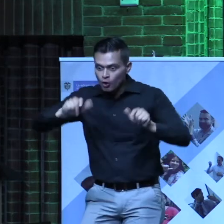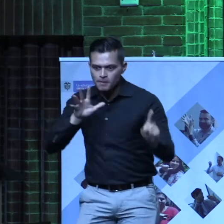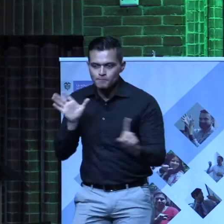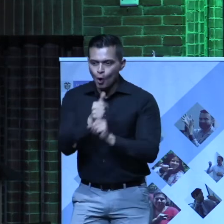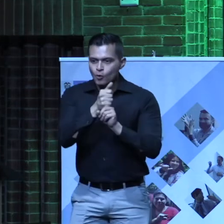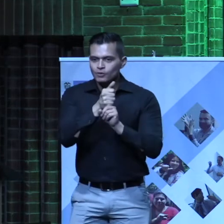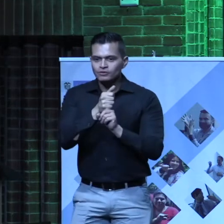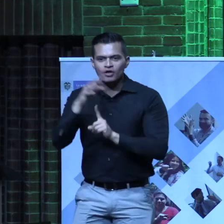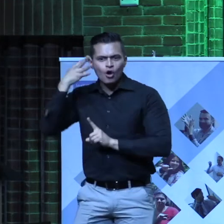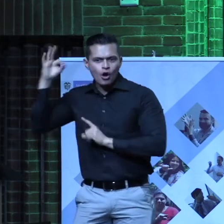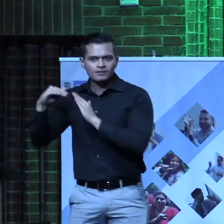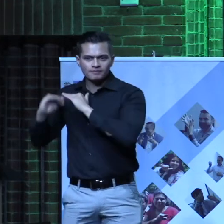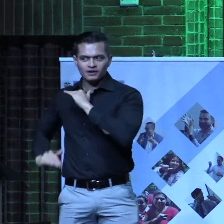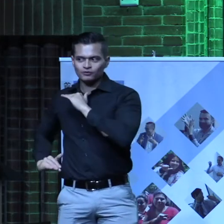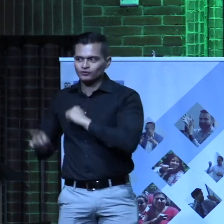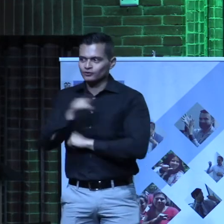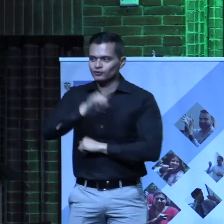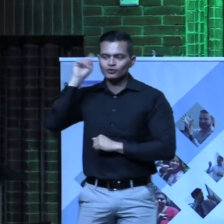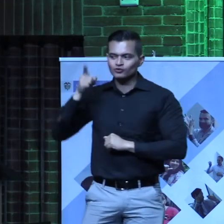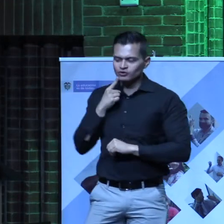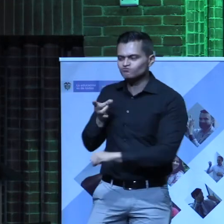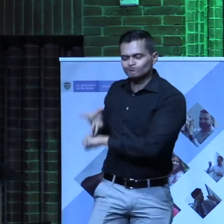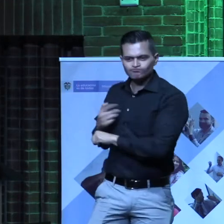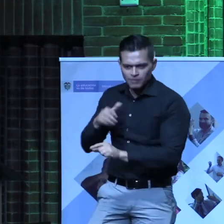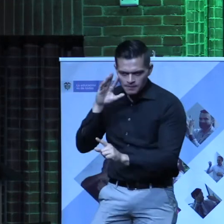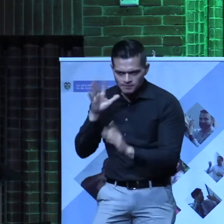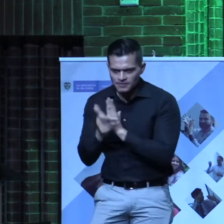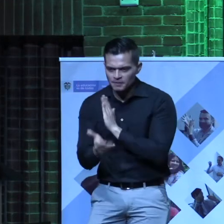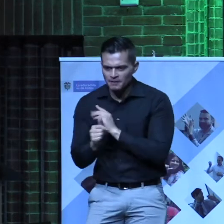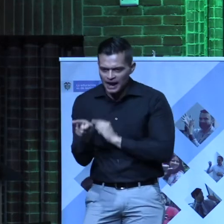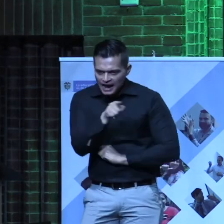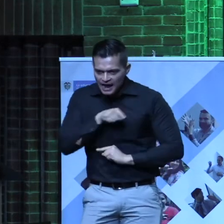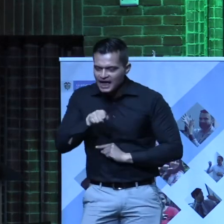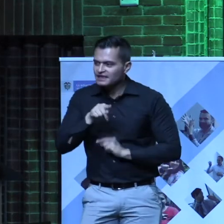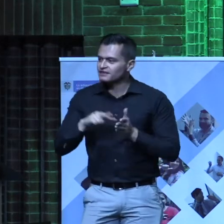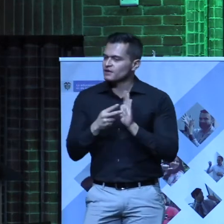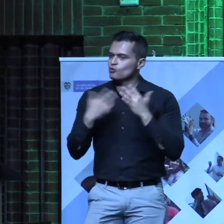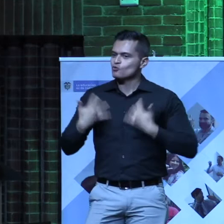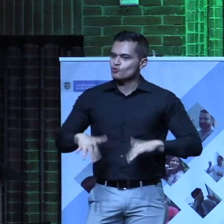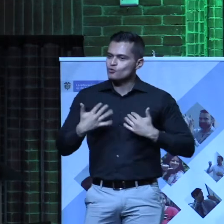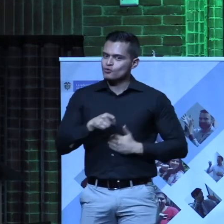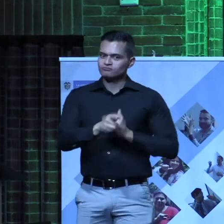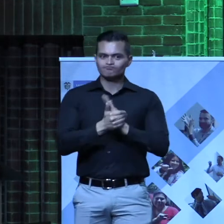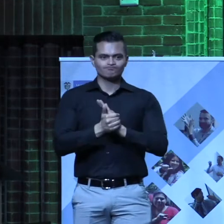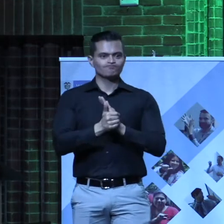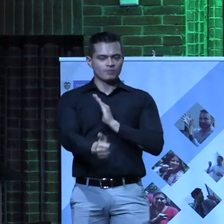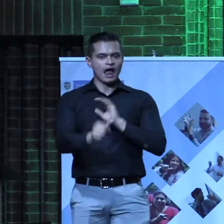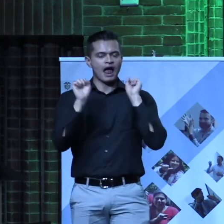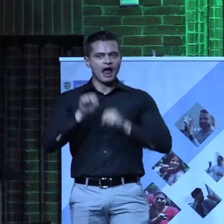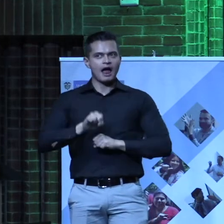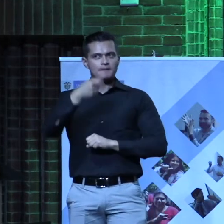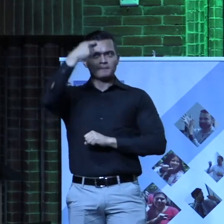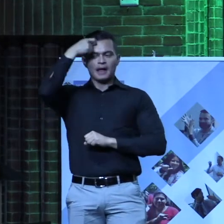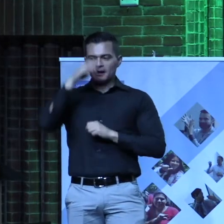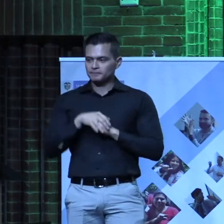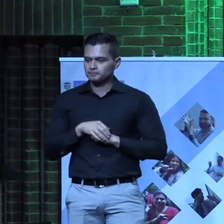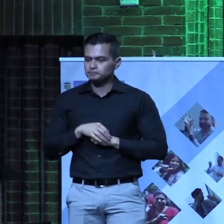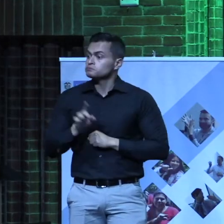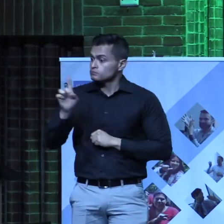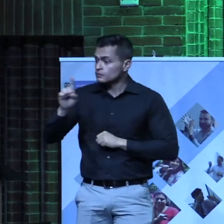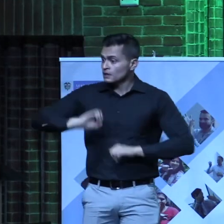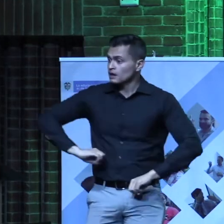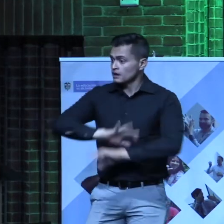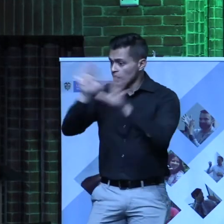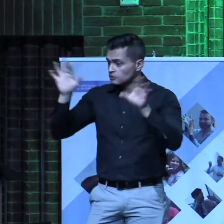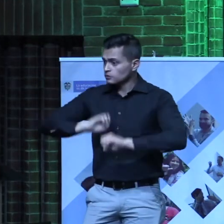cultural y de diferencia en las competencias que tenemos que tener en cuenta. Pero también cuentan, por supuesto, con las mismas competencias